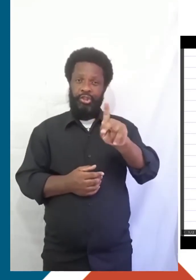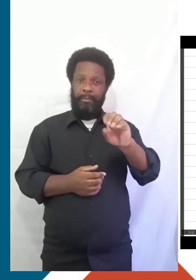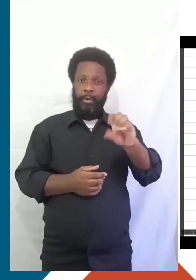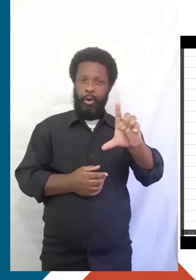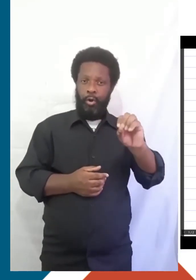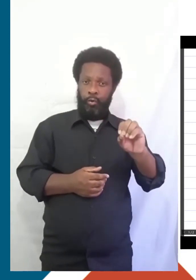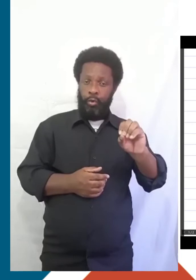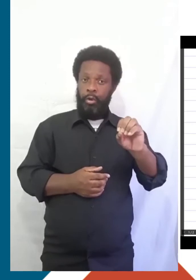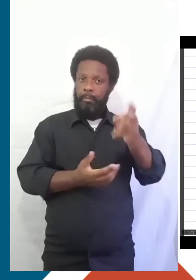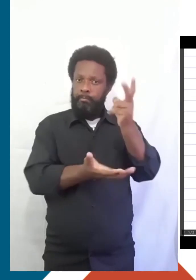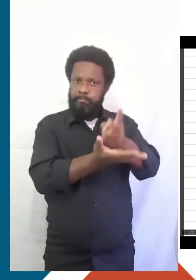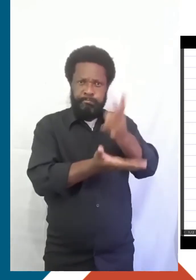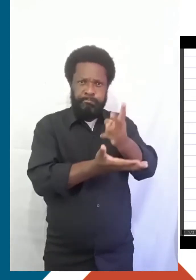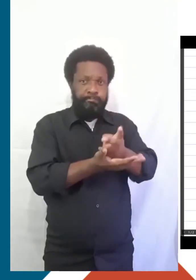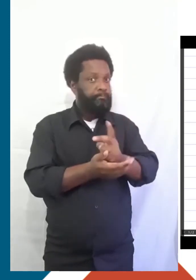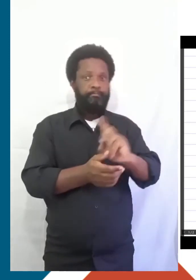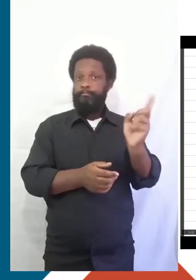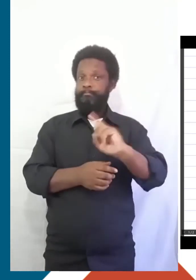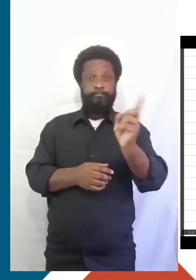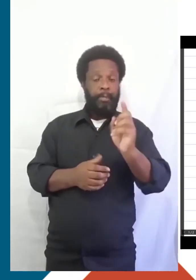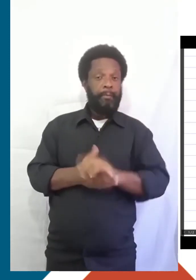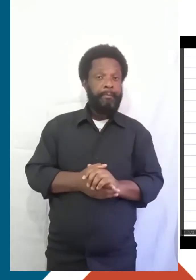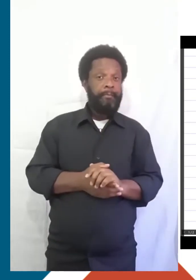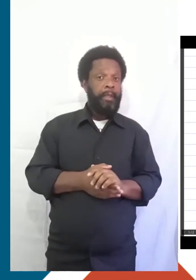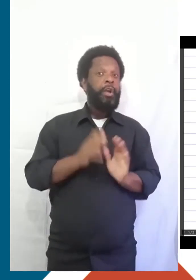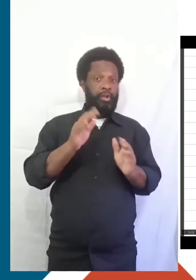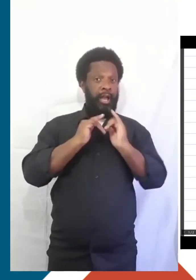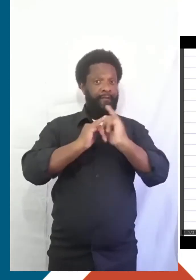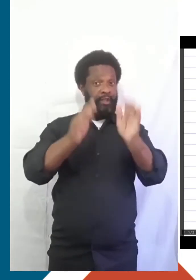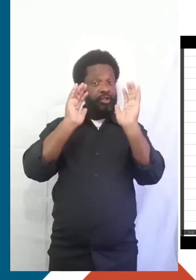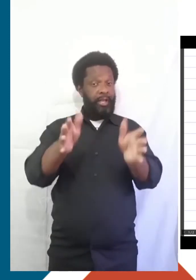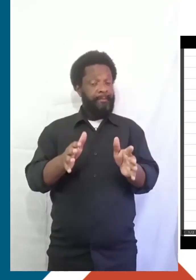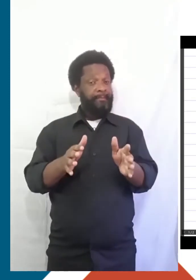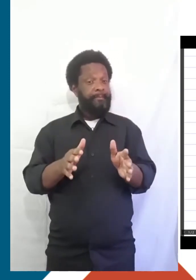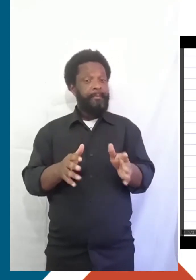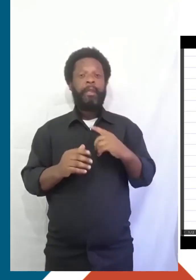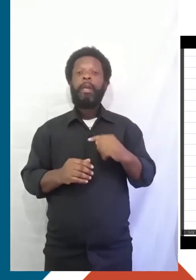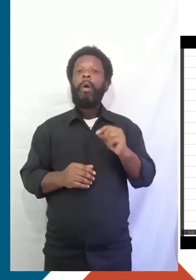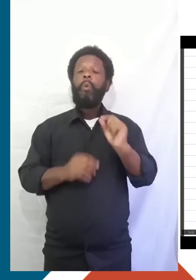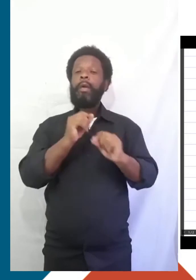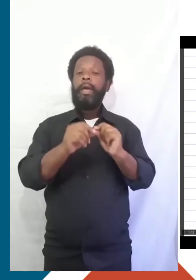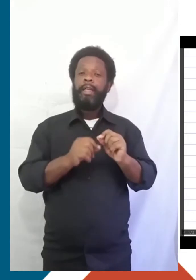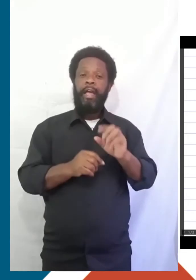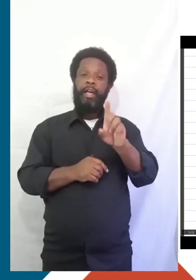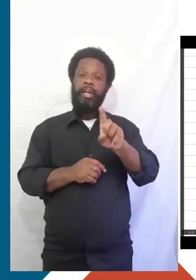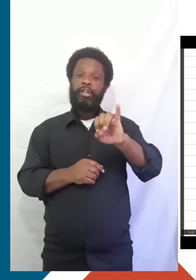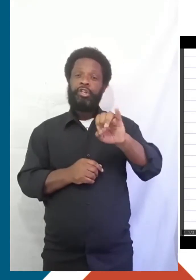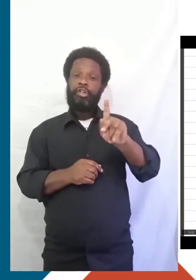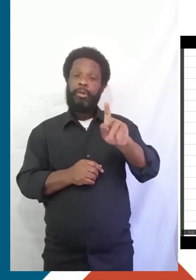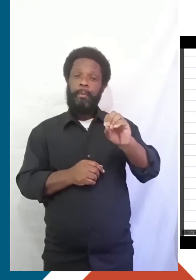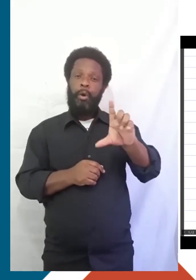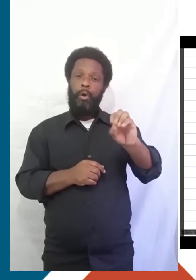Esses dipolos, eles não são permanentes. E eu já falei ali um pouco mais cedo.